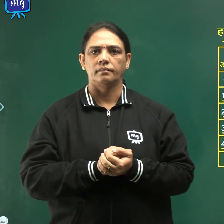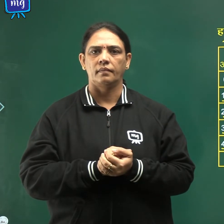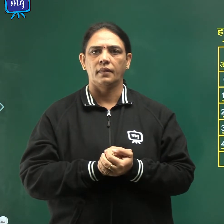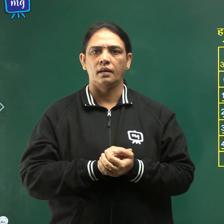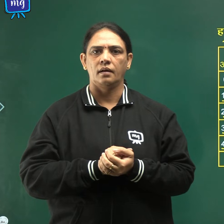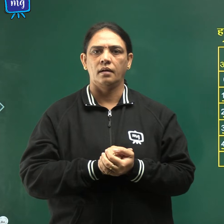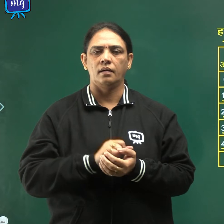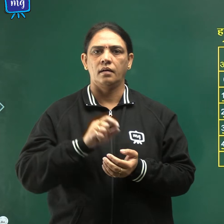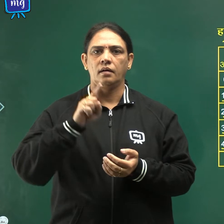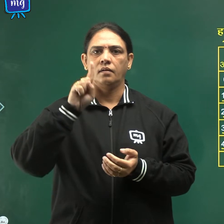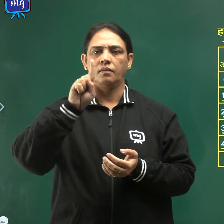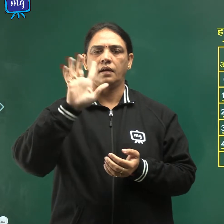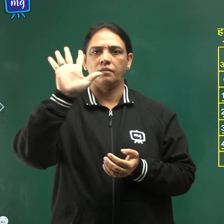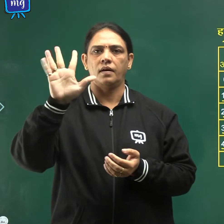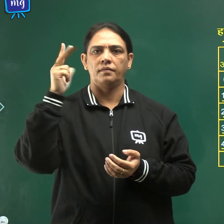1580।